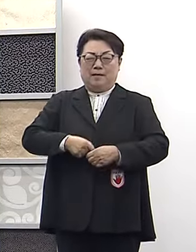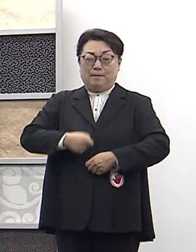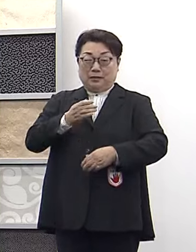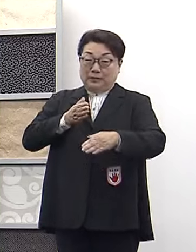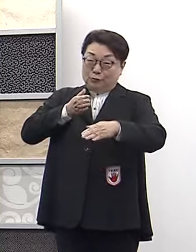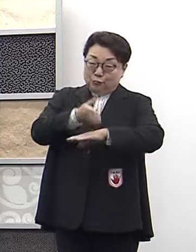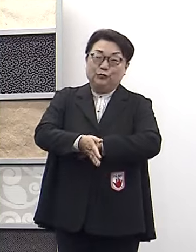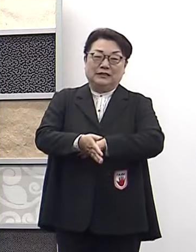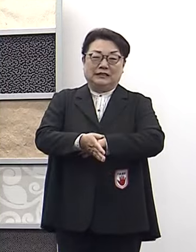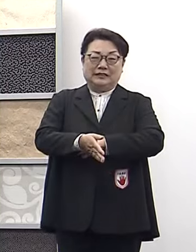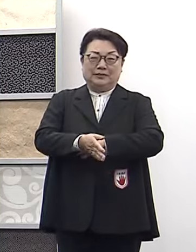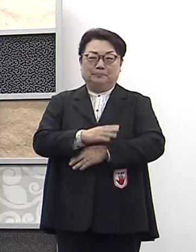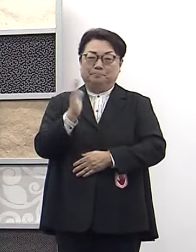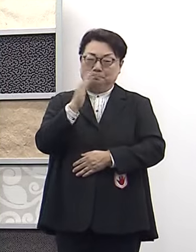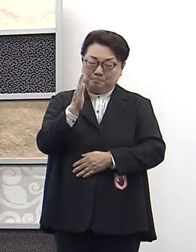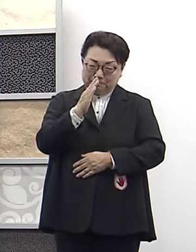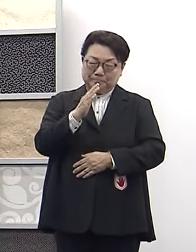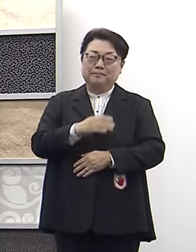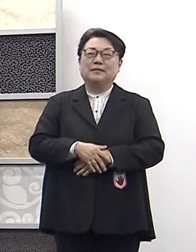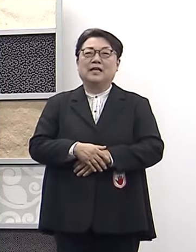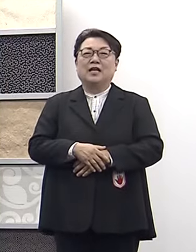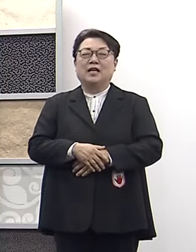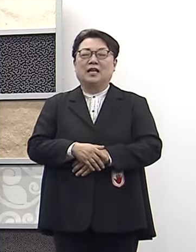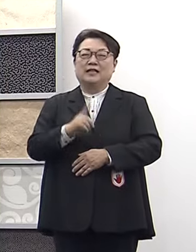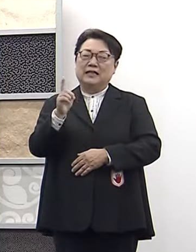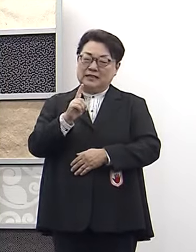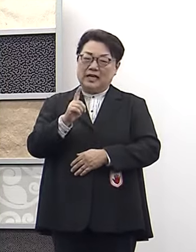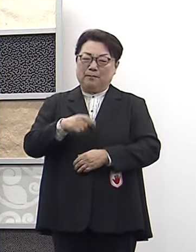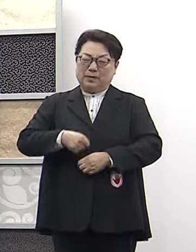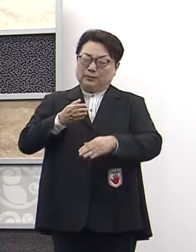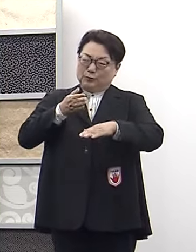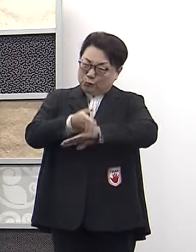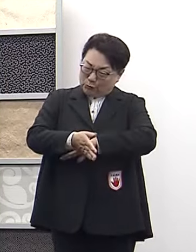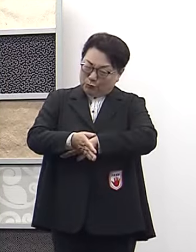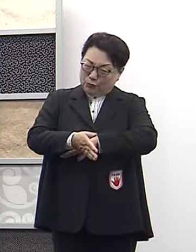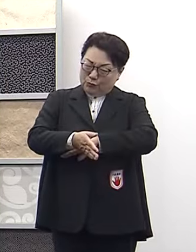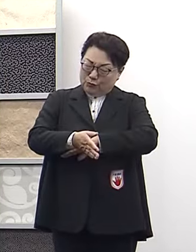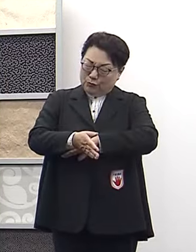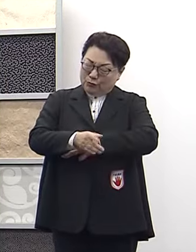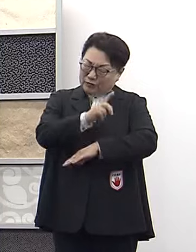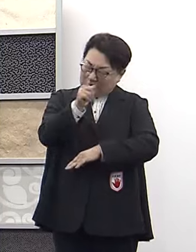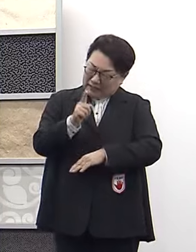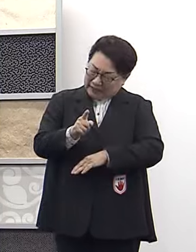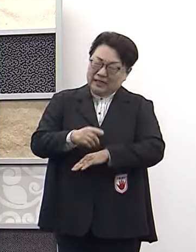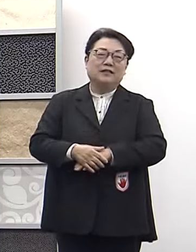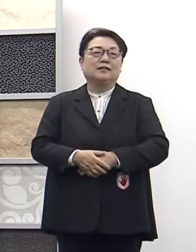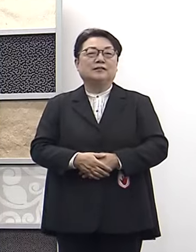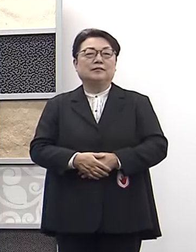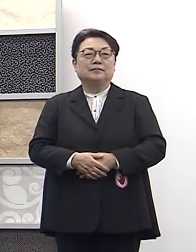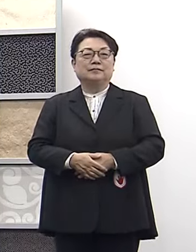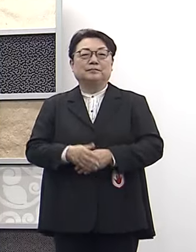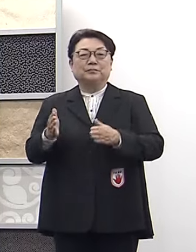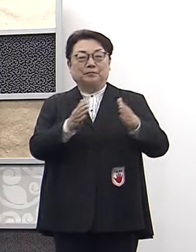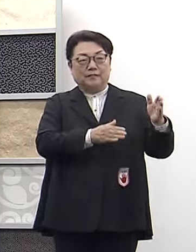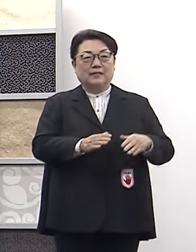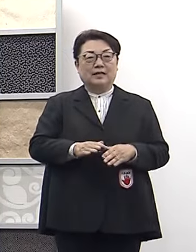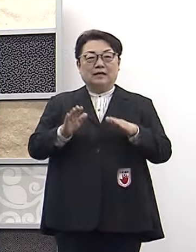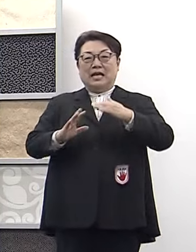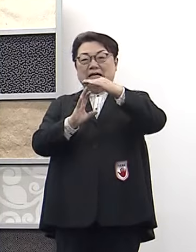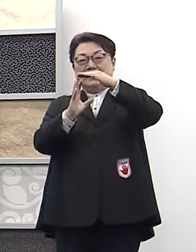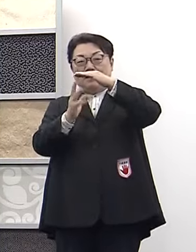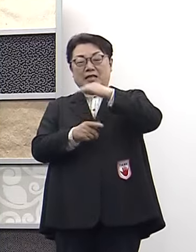その行き届いてない、まあ、こういうところが一つ大きな要因なのかなと思います。 今おっしゃったのは